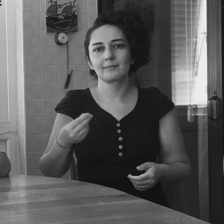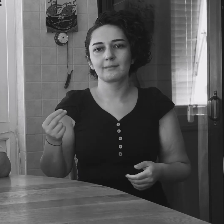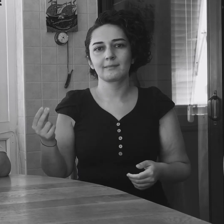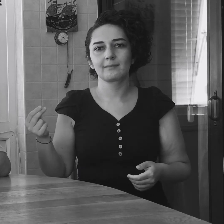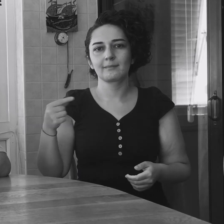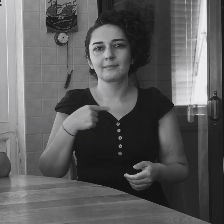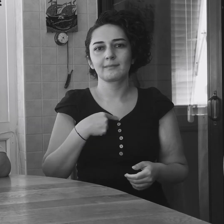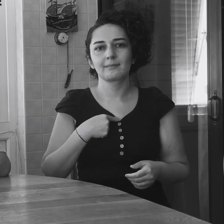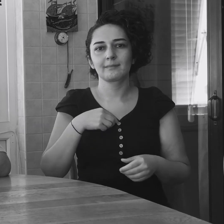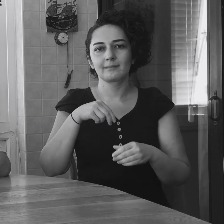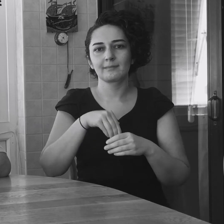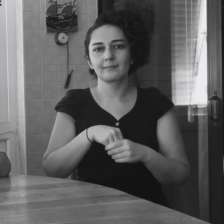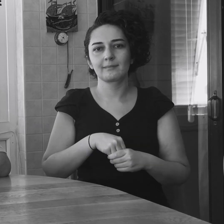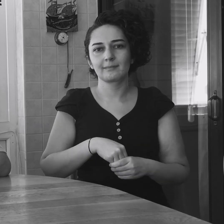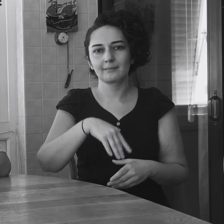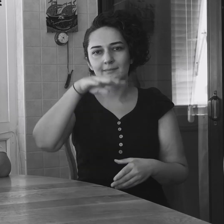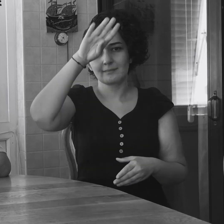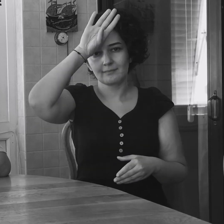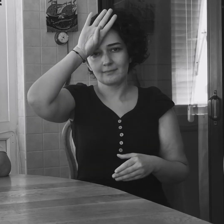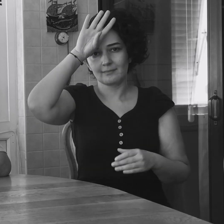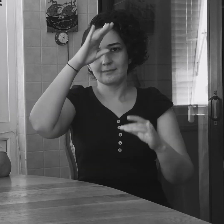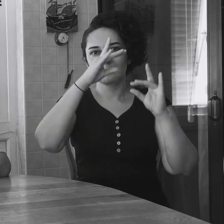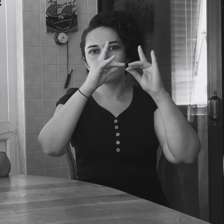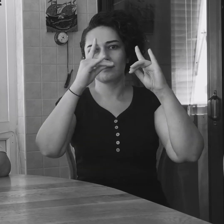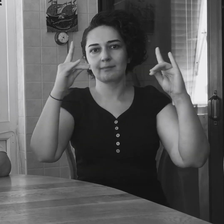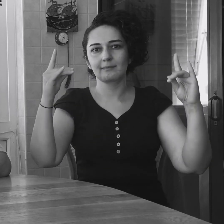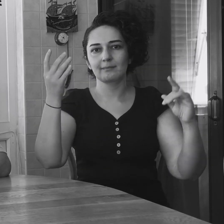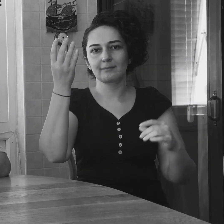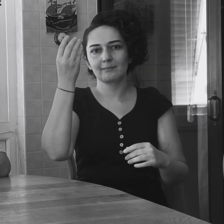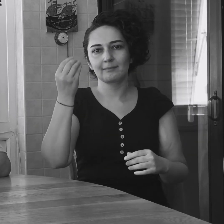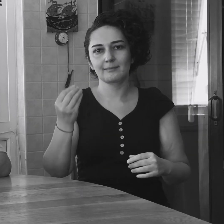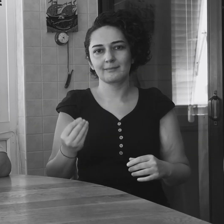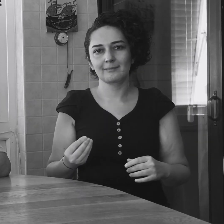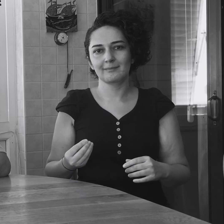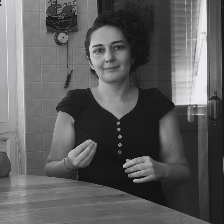tüm sevdiklerim, içinde İstanbul olsun.